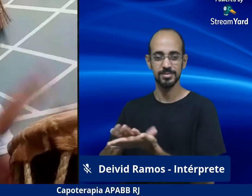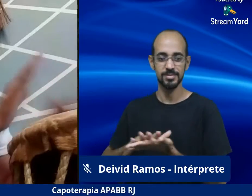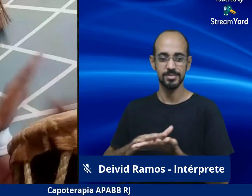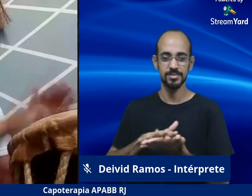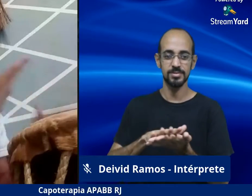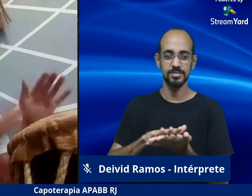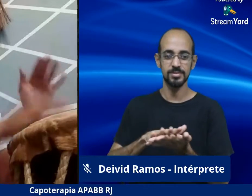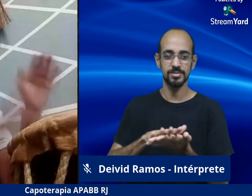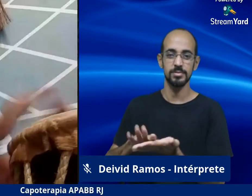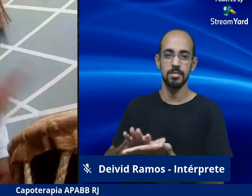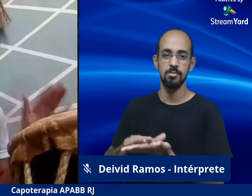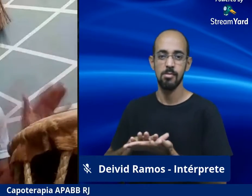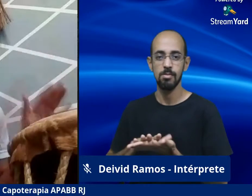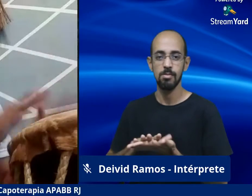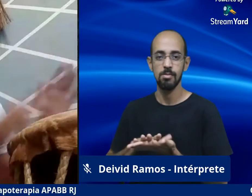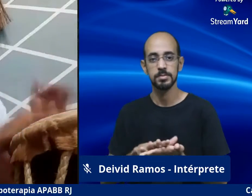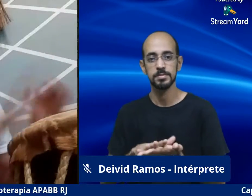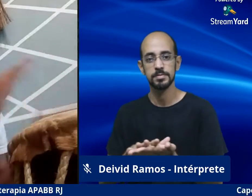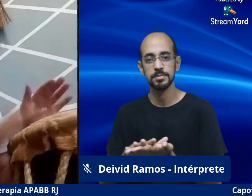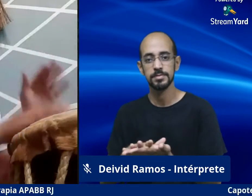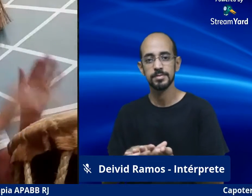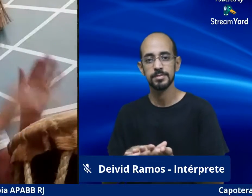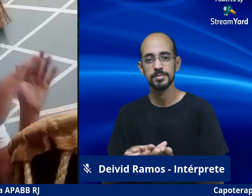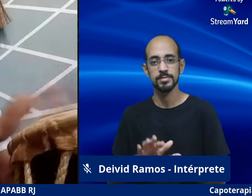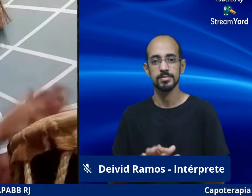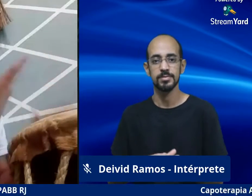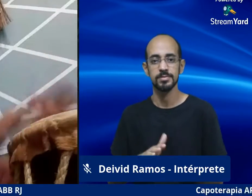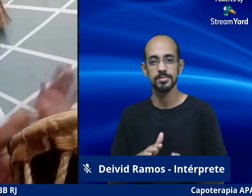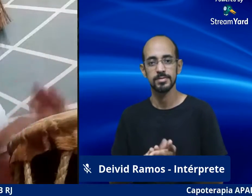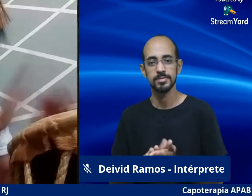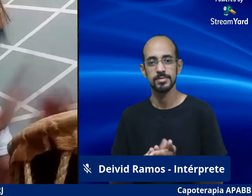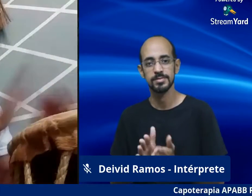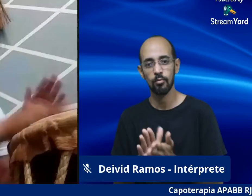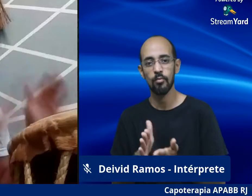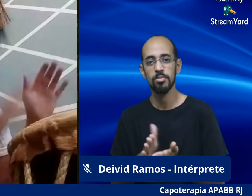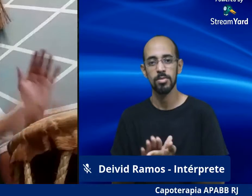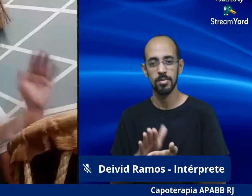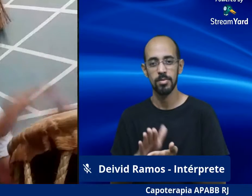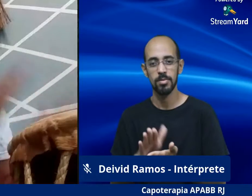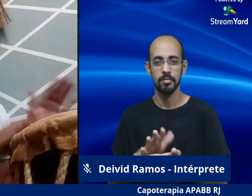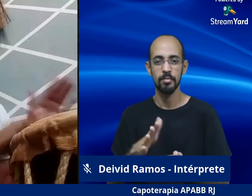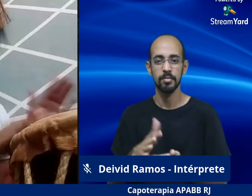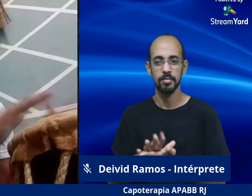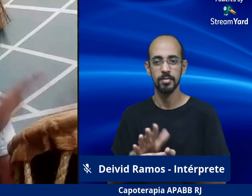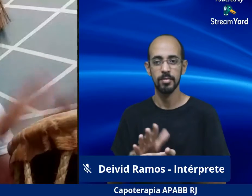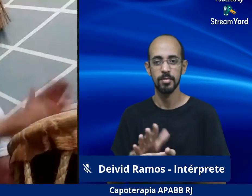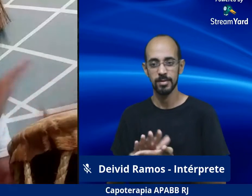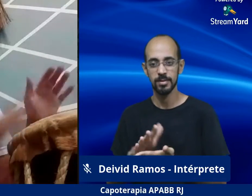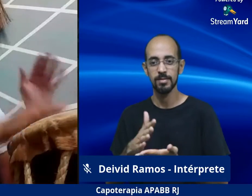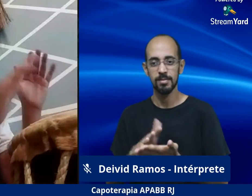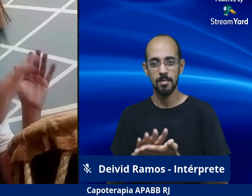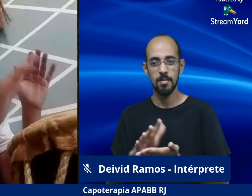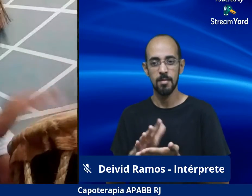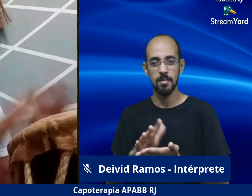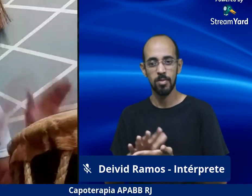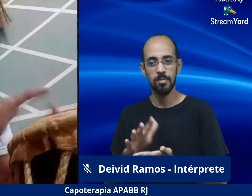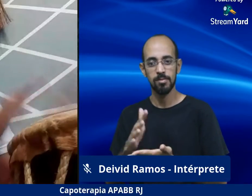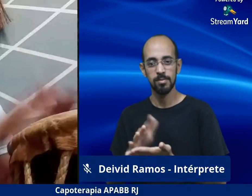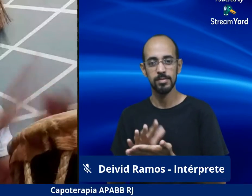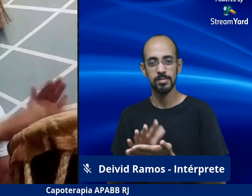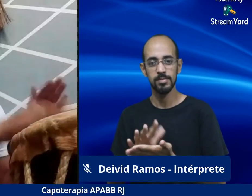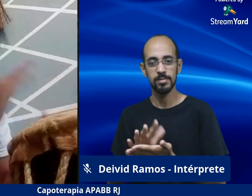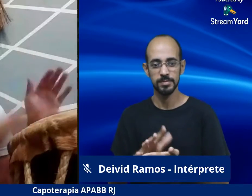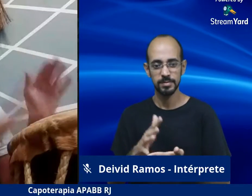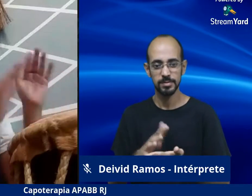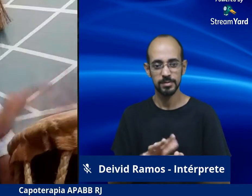caúda, Lajedo muito alto, tem pedrinha miúda, Lajedo muito alto, tem pedrinha miúda, oi